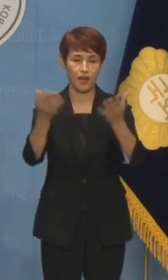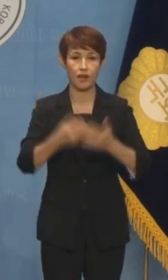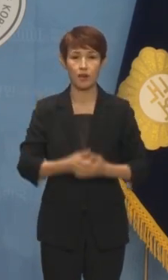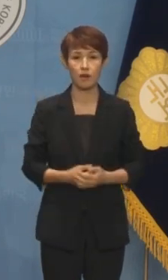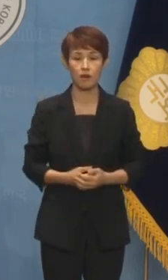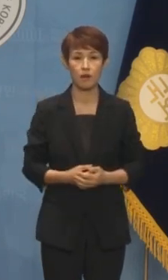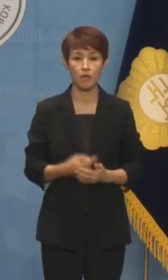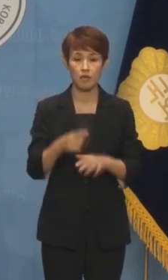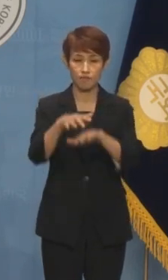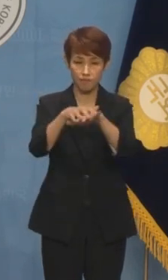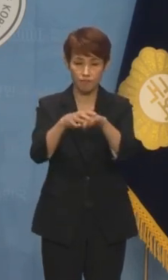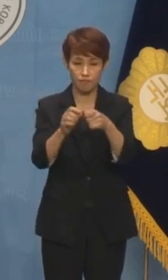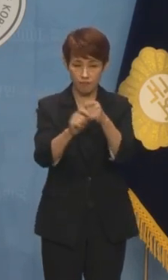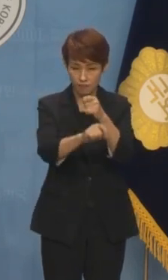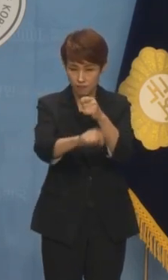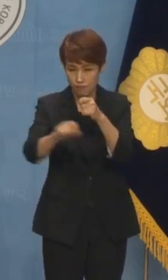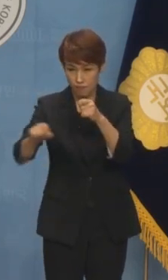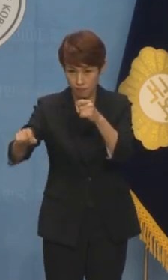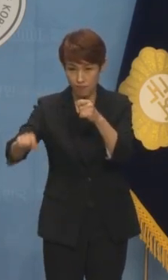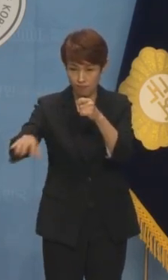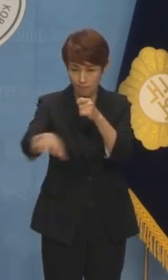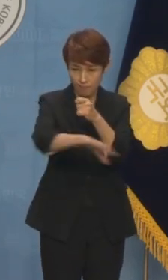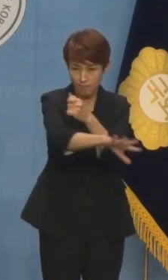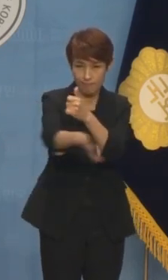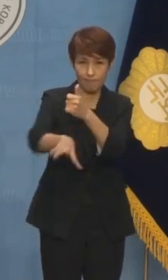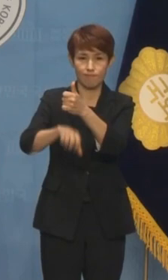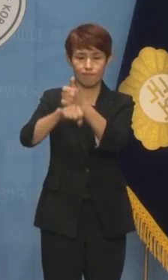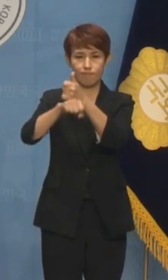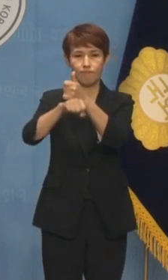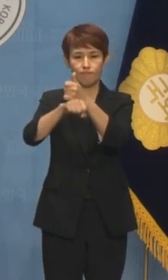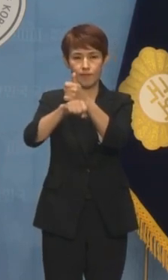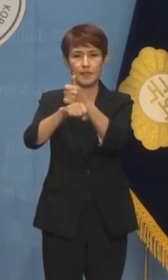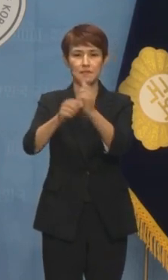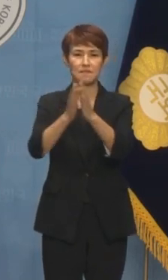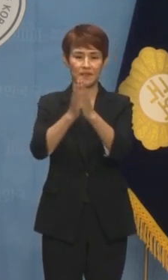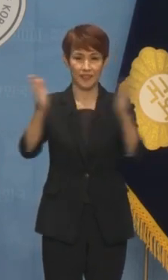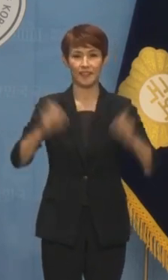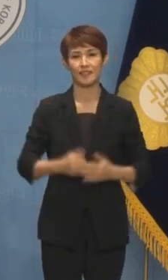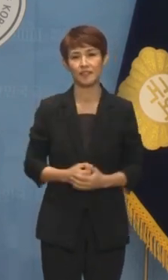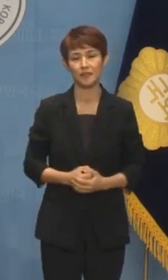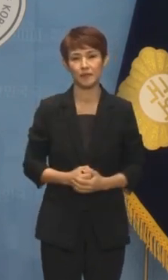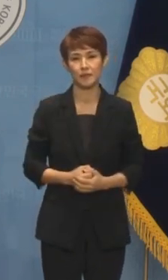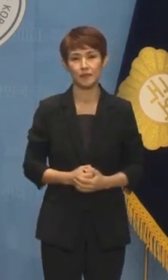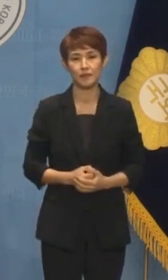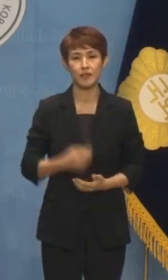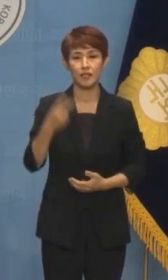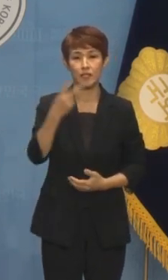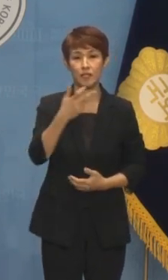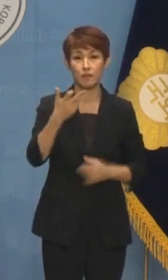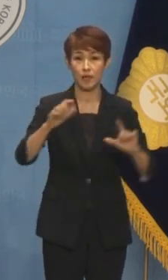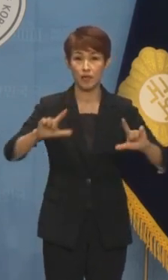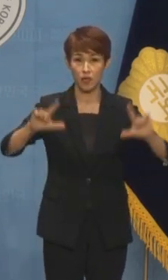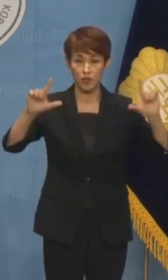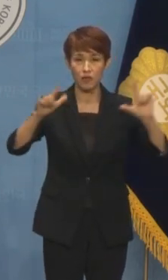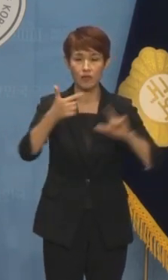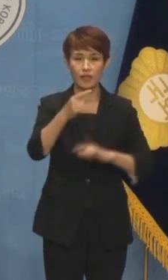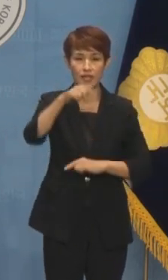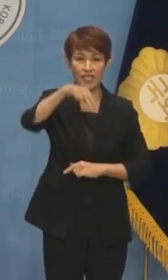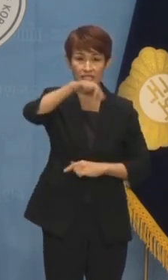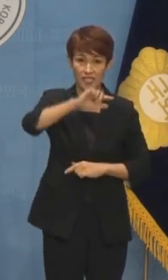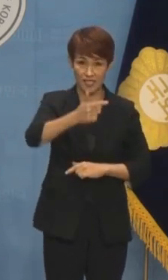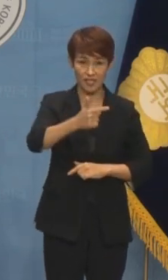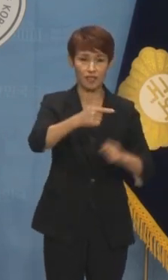넷마블의 계열사 전체를 아우르는 넷마블 지회가 출범했습니다. 2018년 넥슨을